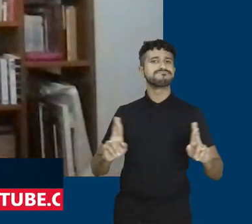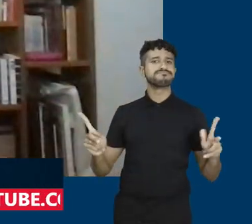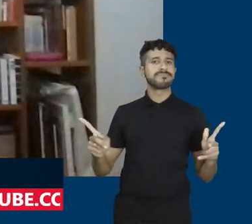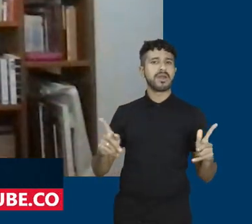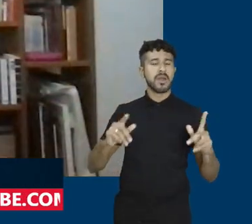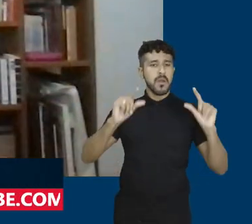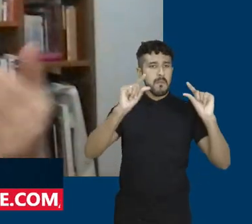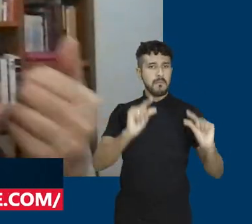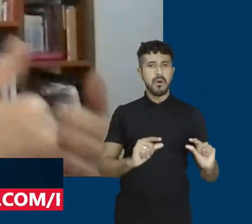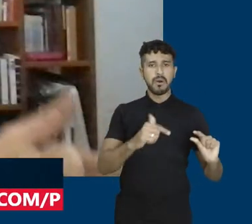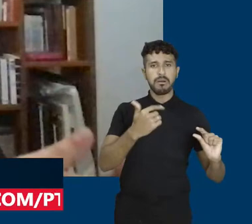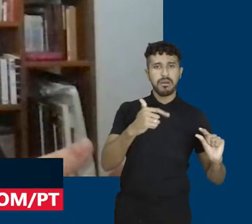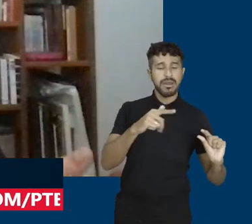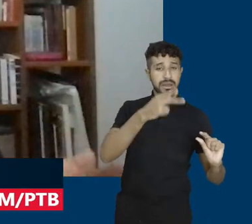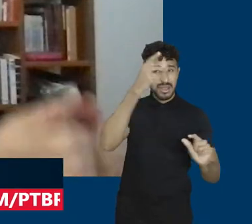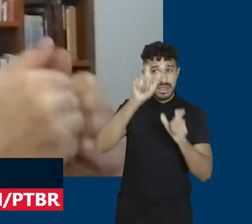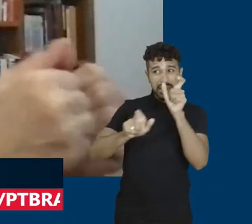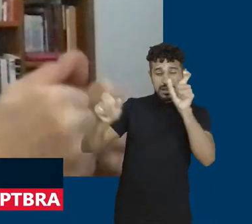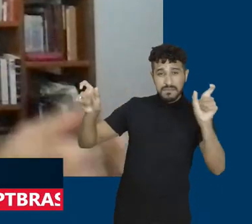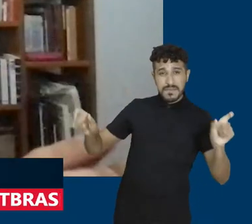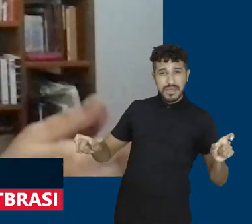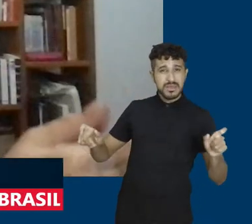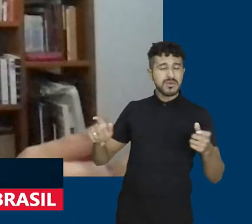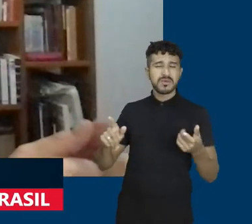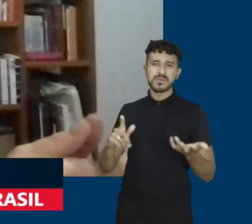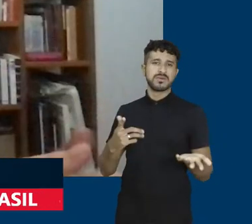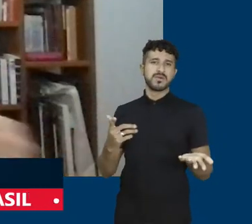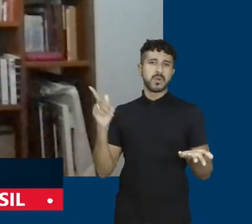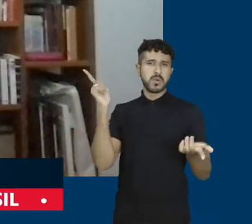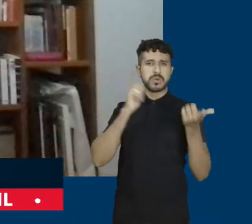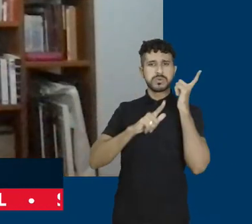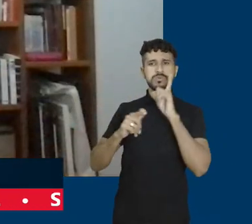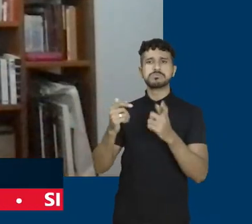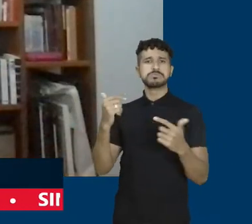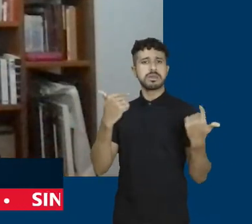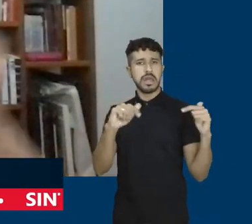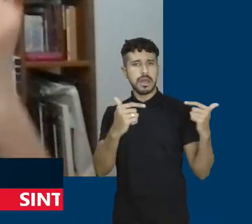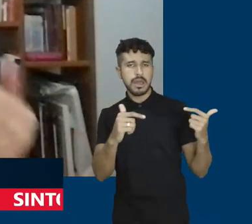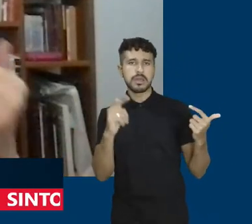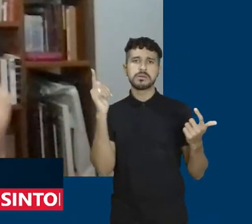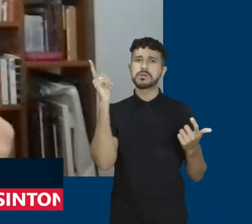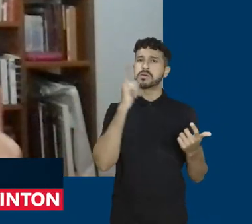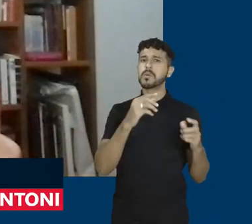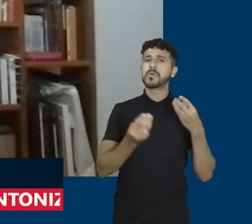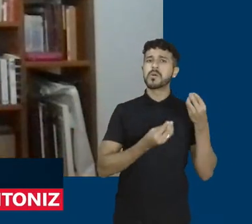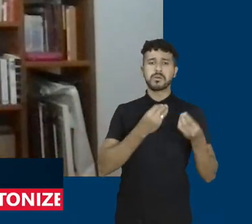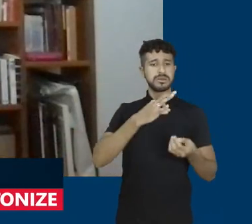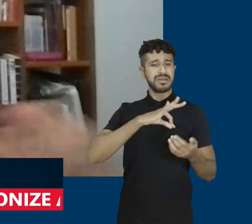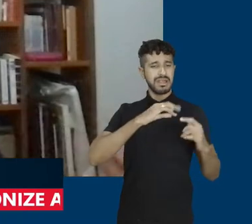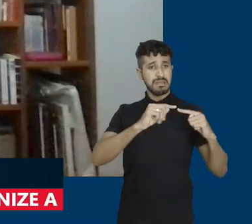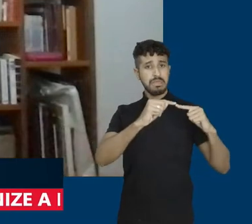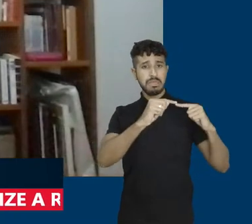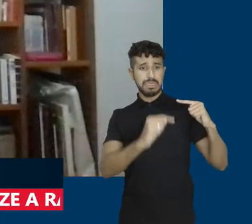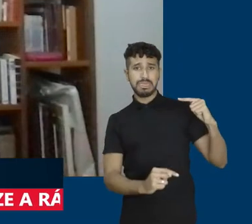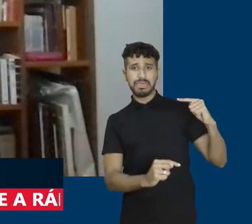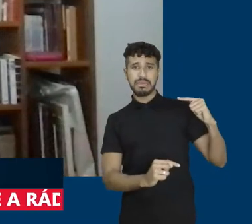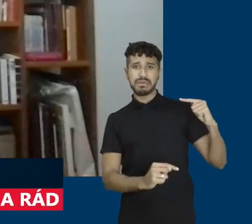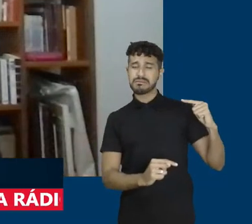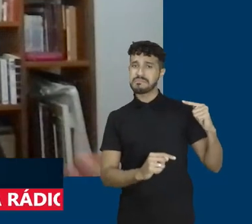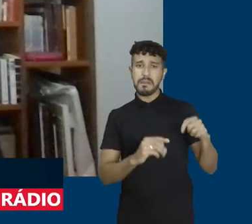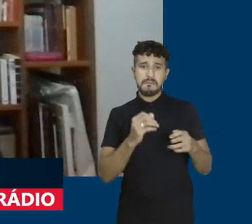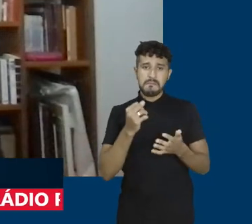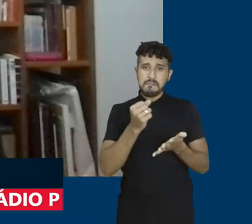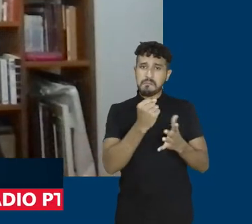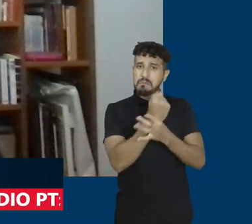Menos emprego e as pessoas que conseguiam ocupação, conseguiam ocupação por um salário mais baixo e sem